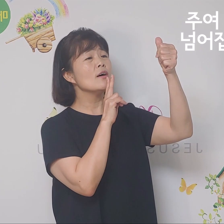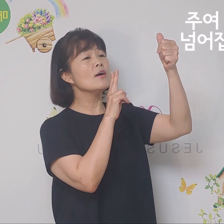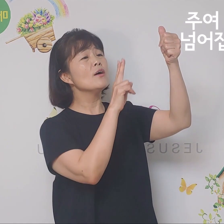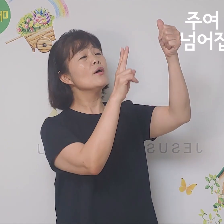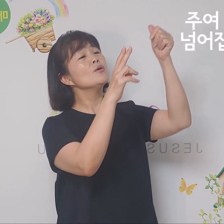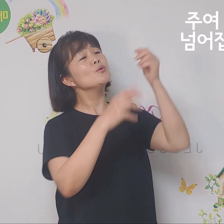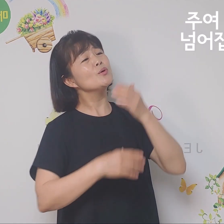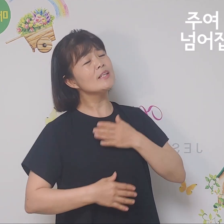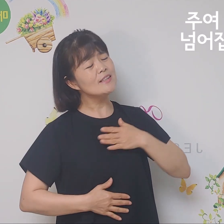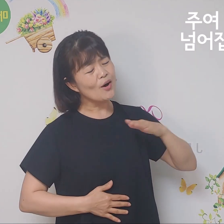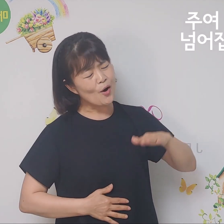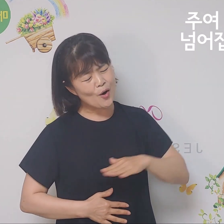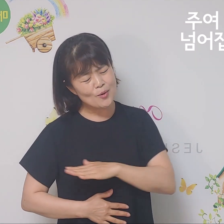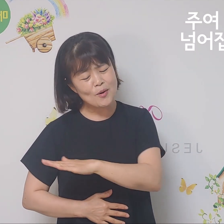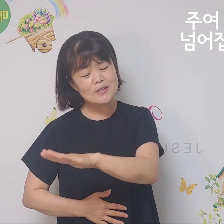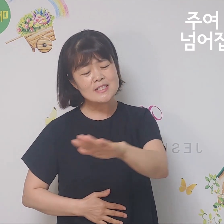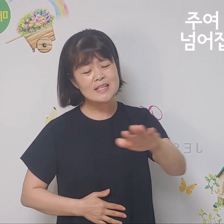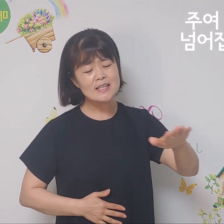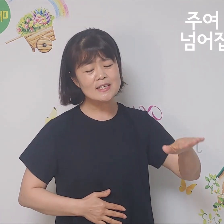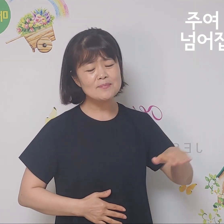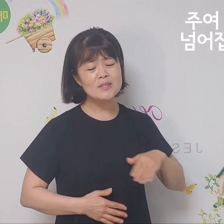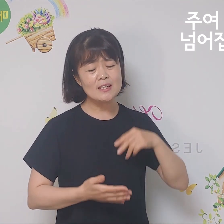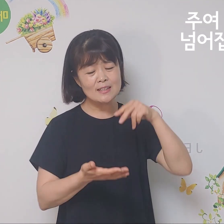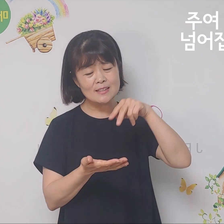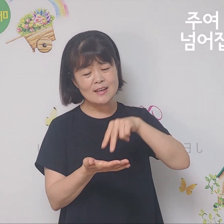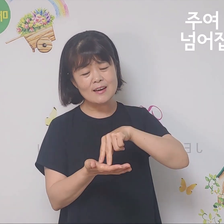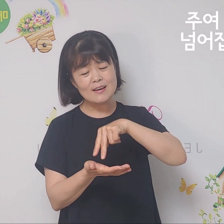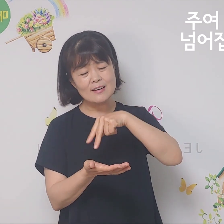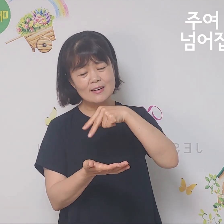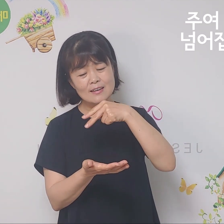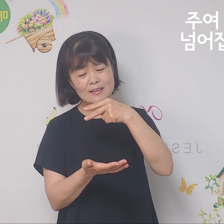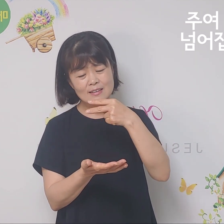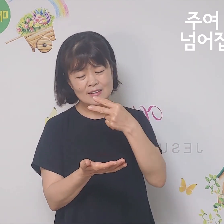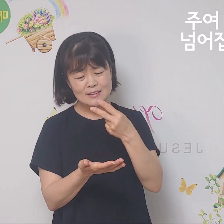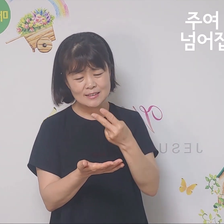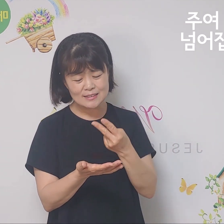주여, 우린 넘어집니다.